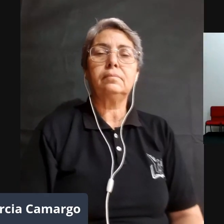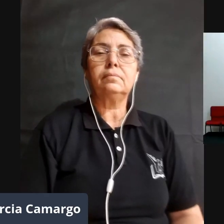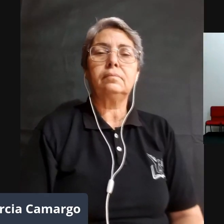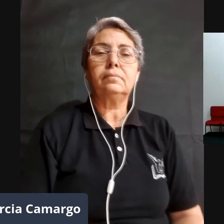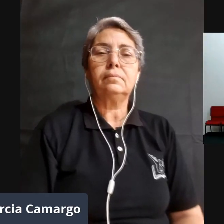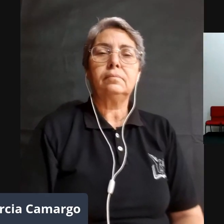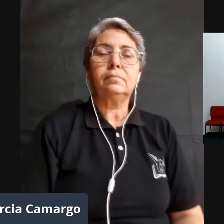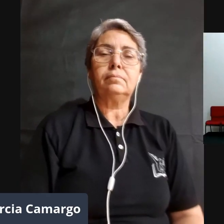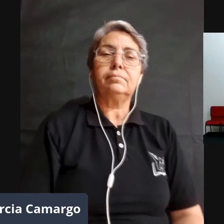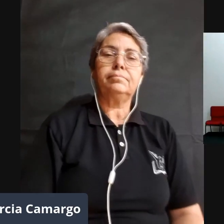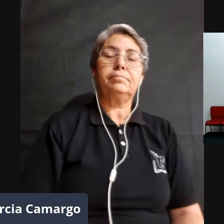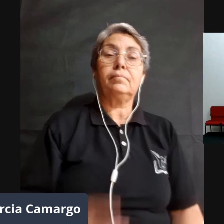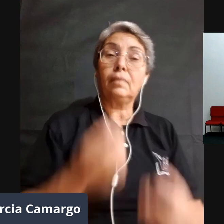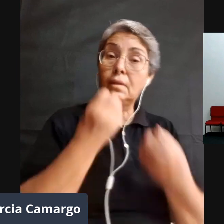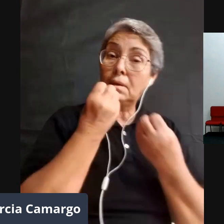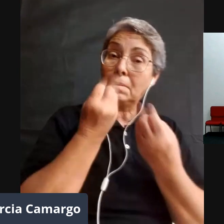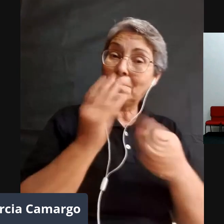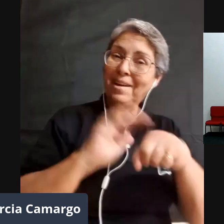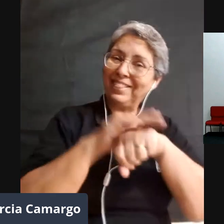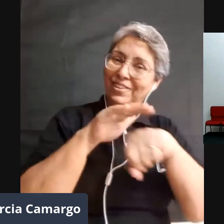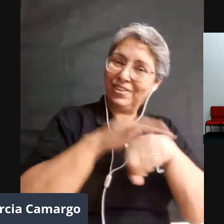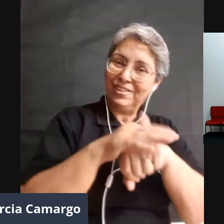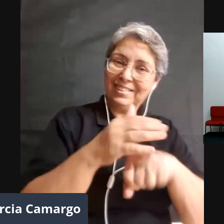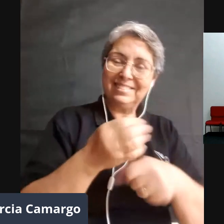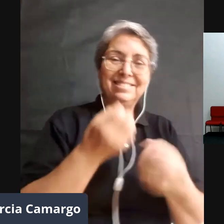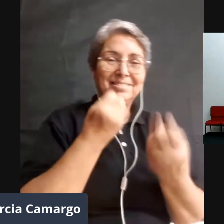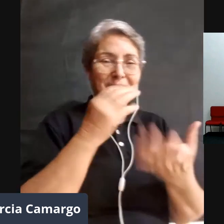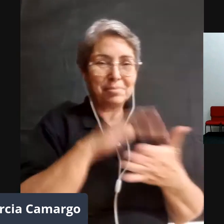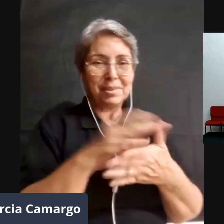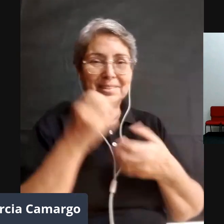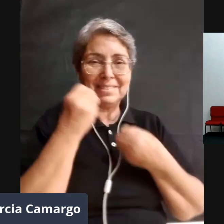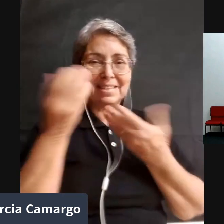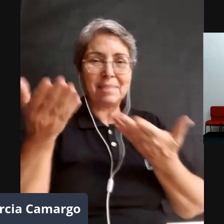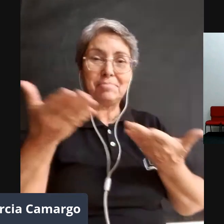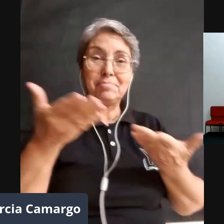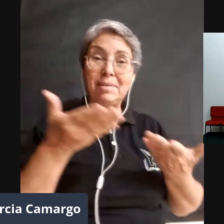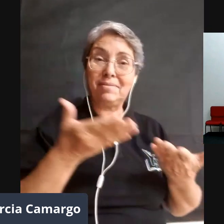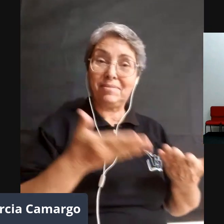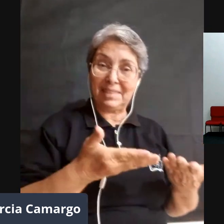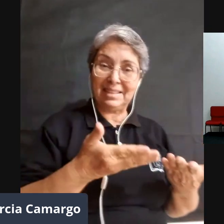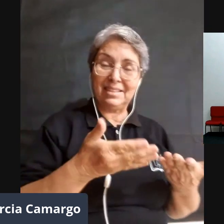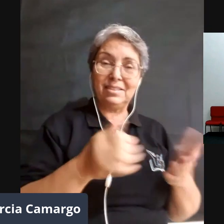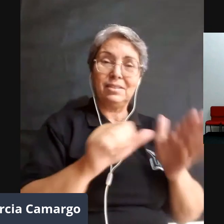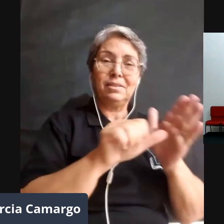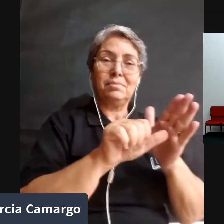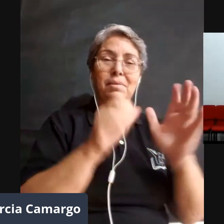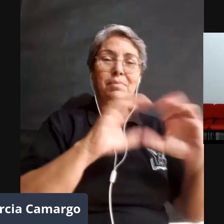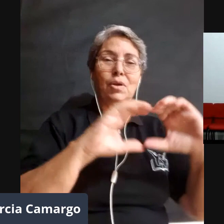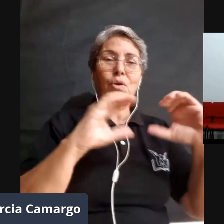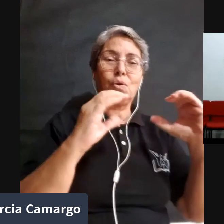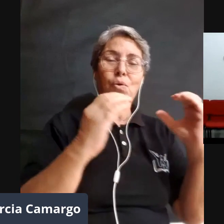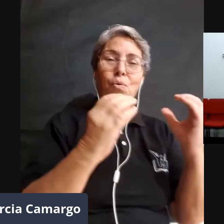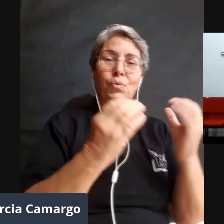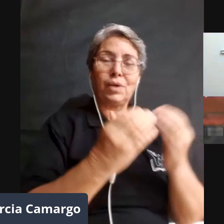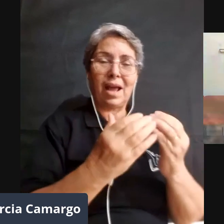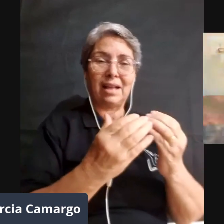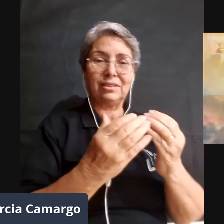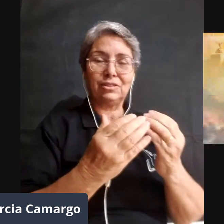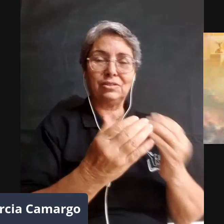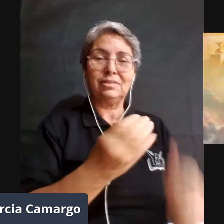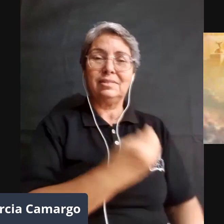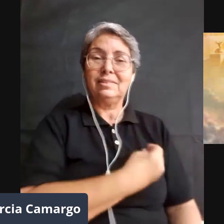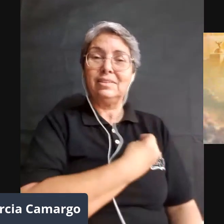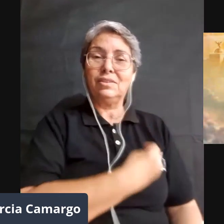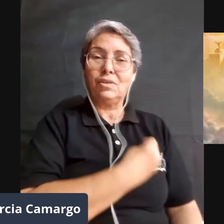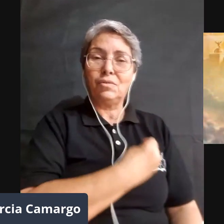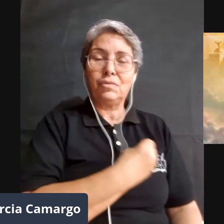Boa noite. Boa noite. Seja muito bem-vindo ao primeiro congresso online Lembra-te, com o